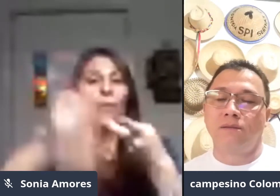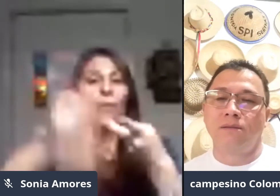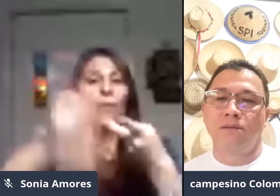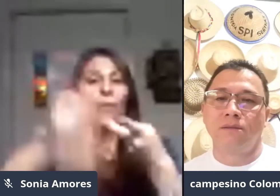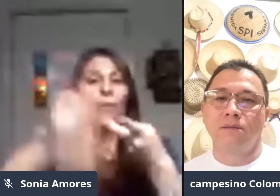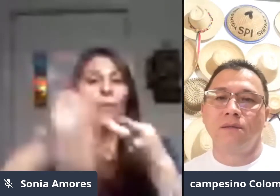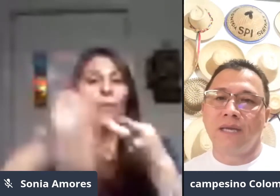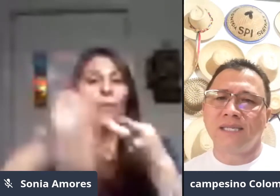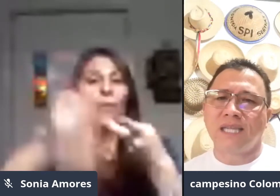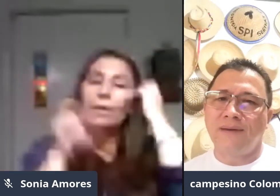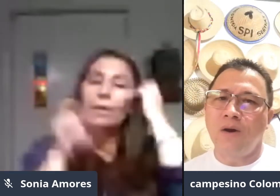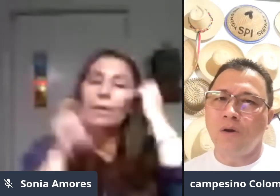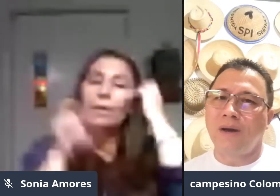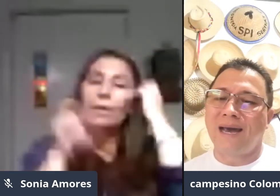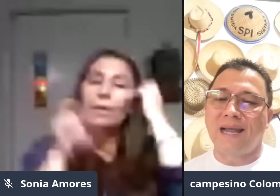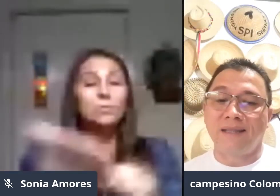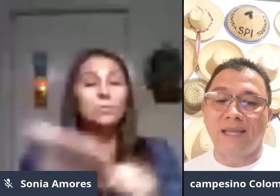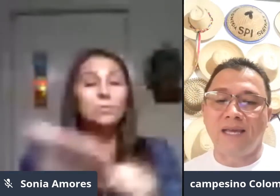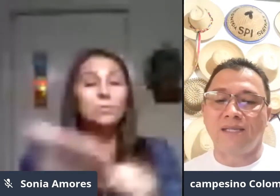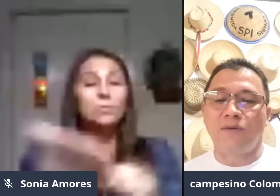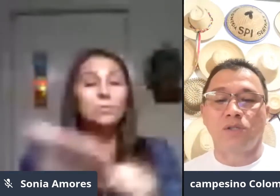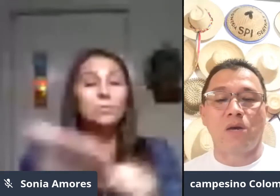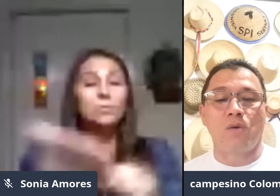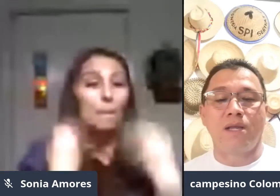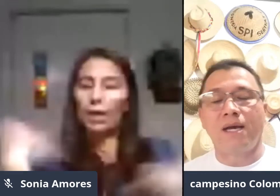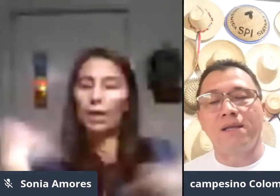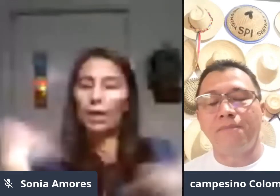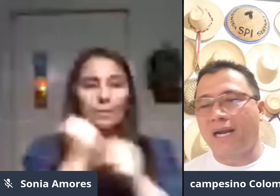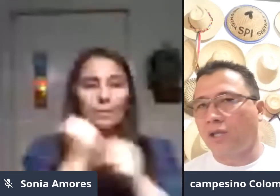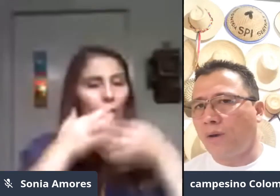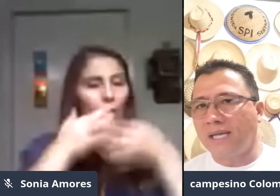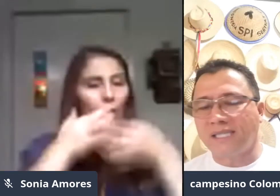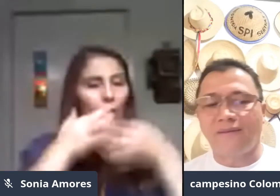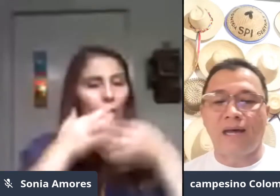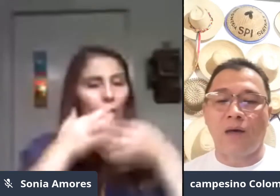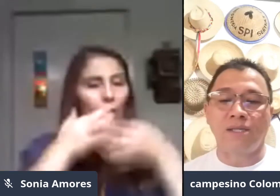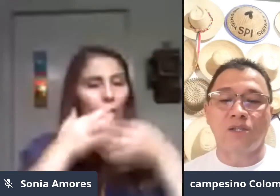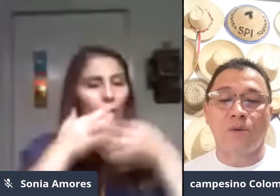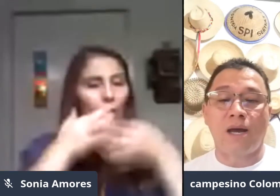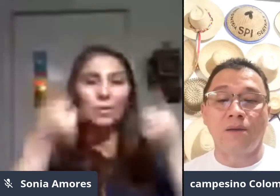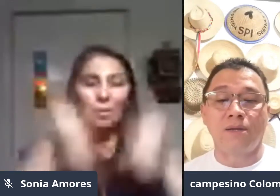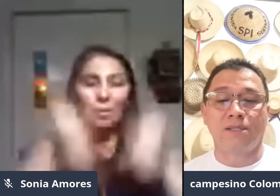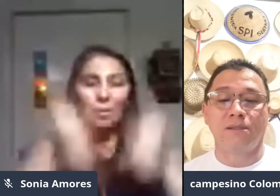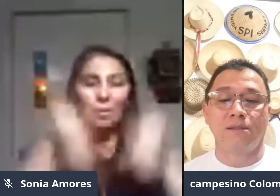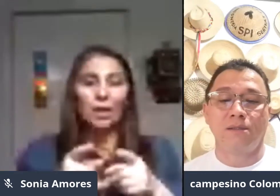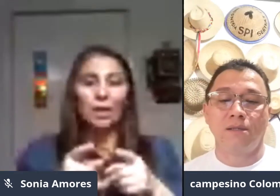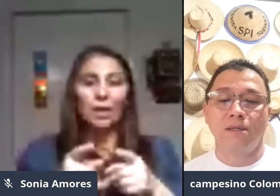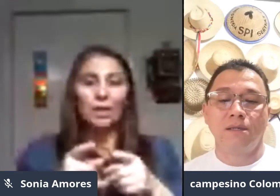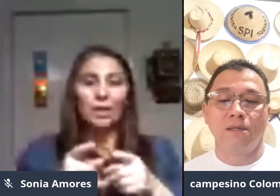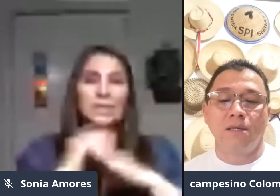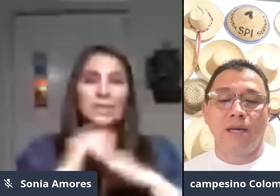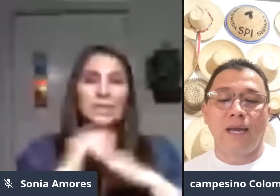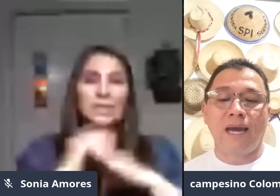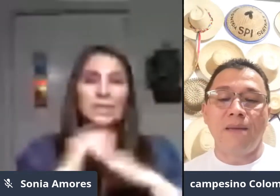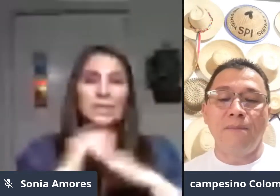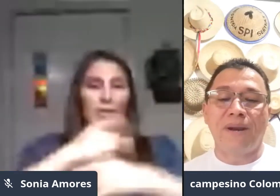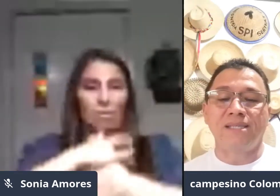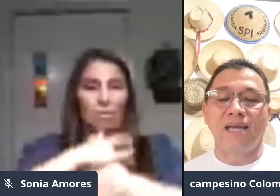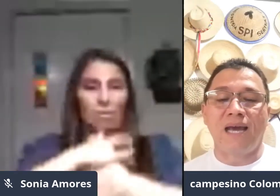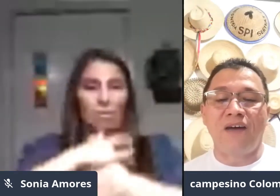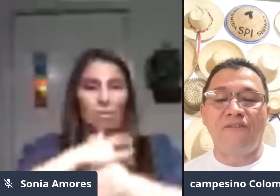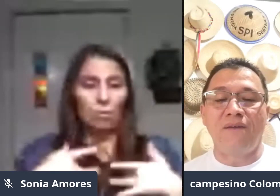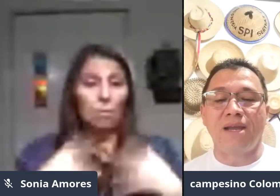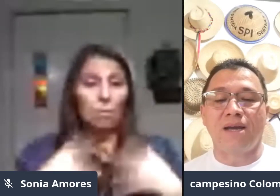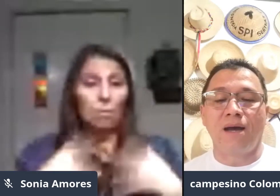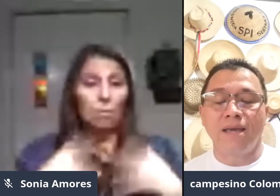digno y este trabajo con garantías de bioseguridad para todas las trabajadoras y trabajadores en cada empresa,